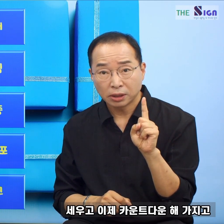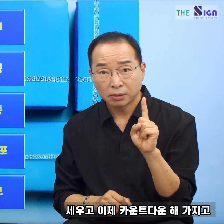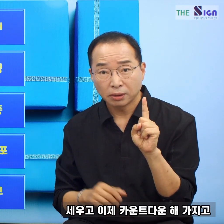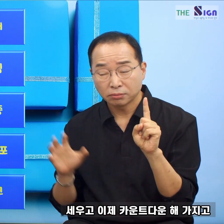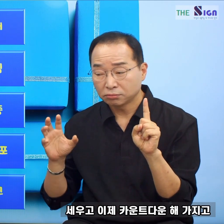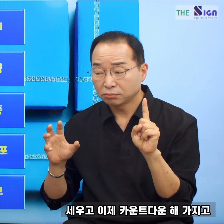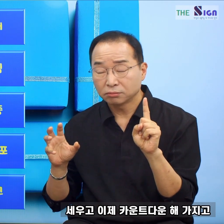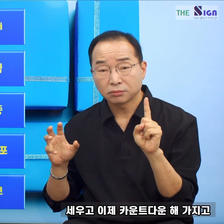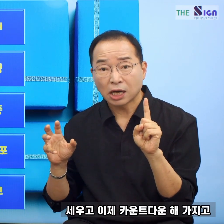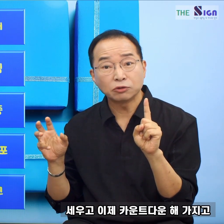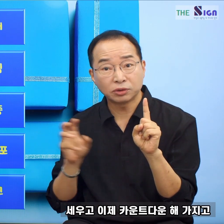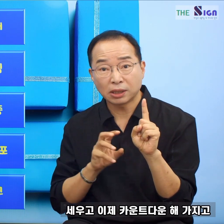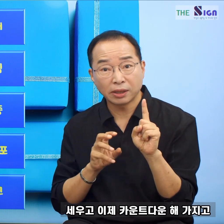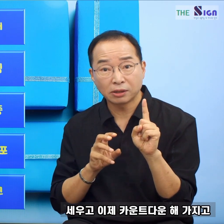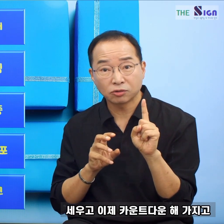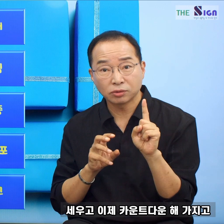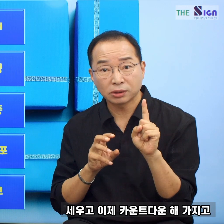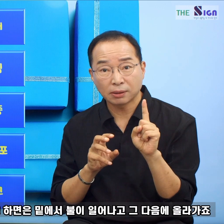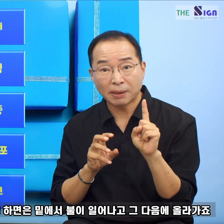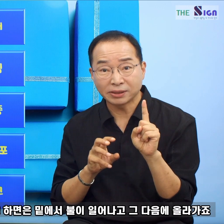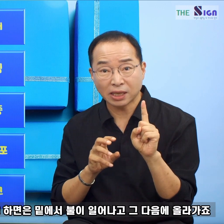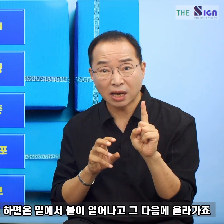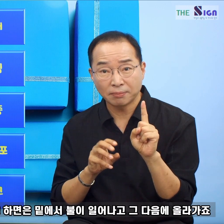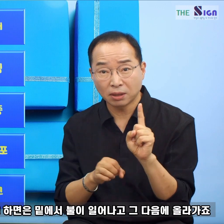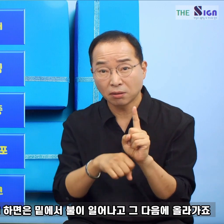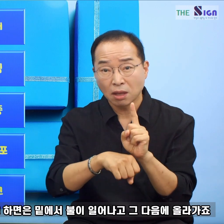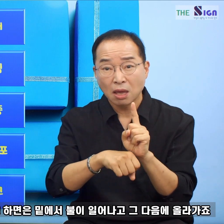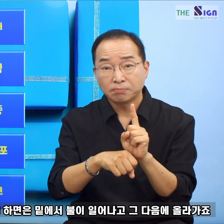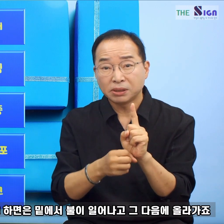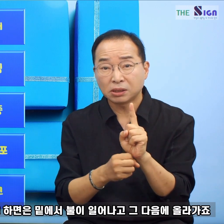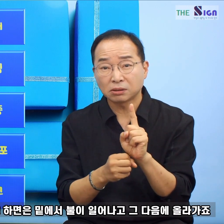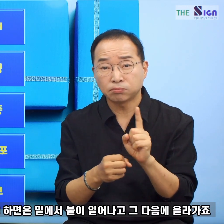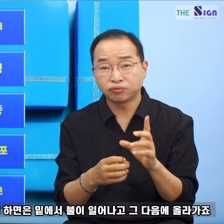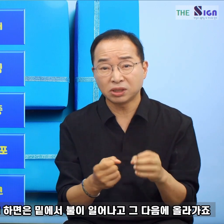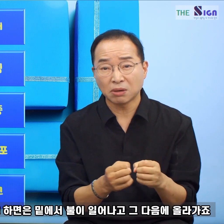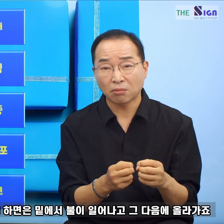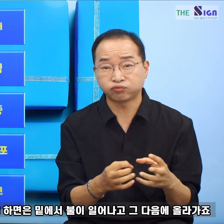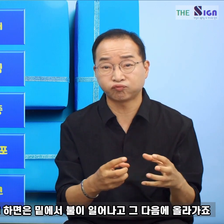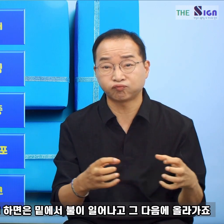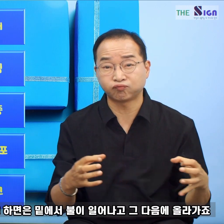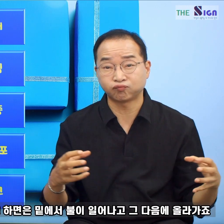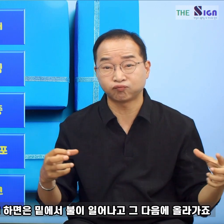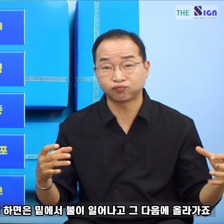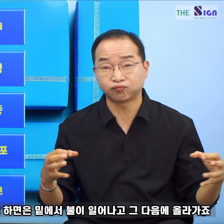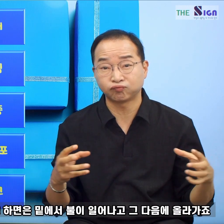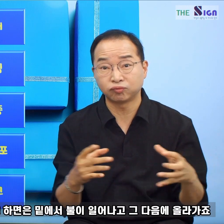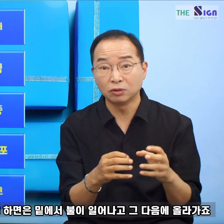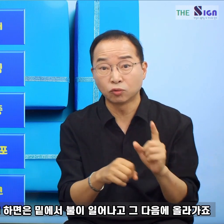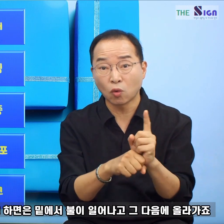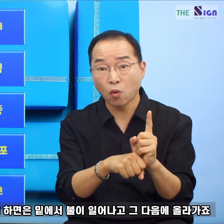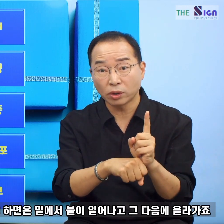이제 카운트다운 해가지고 자 발사 하면은 밑에서 불이 막 웃고 그